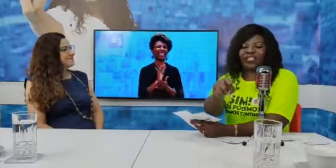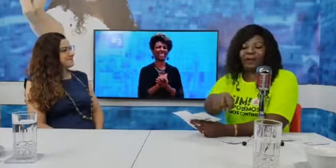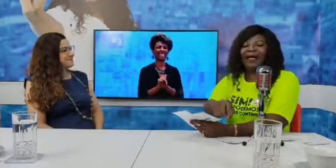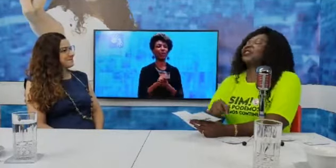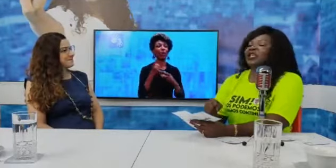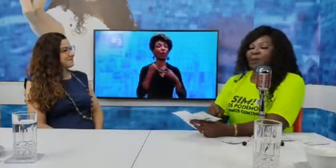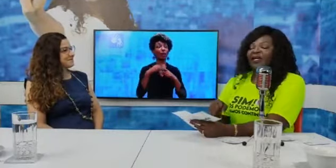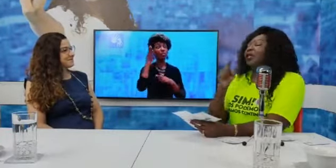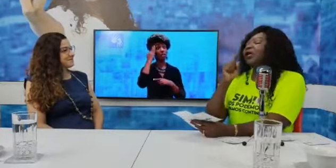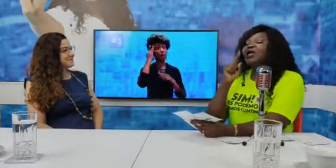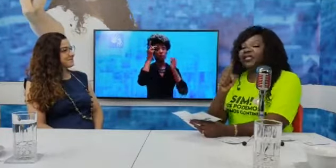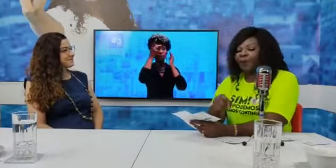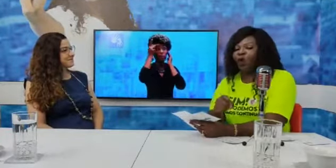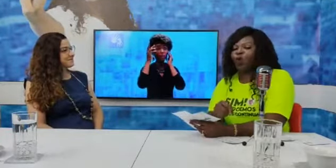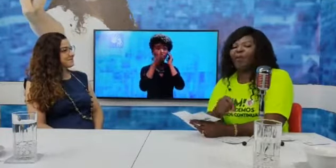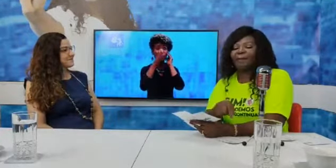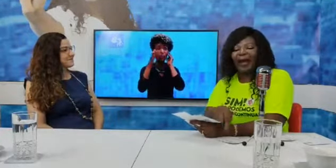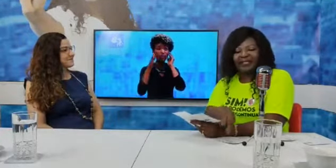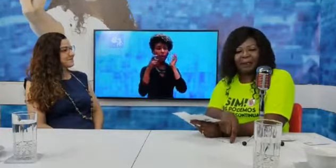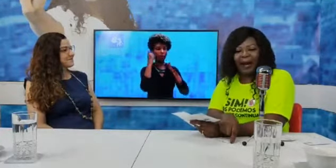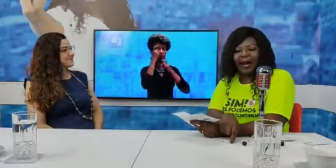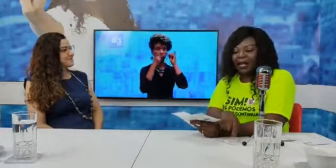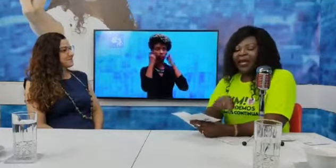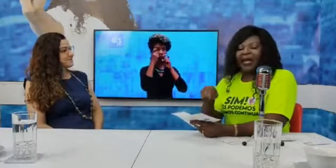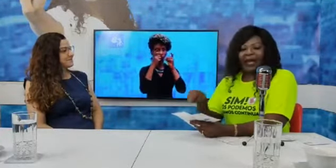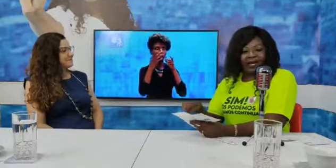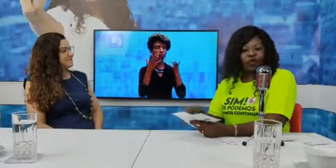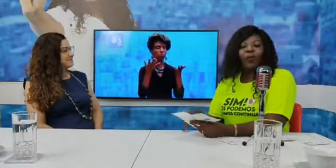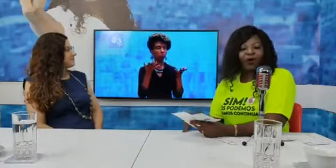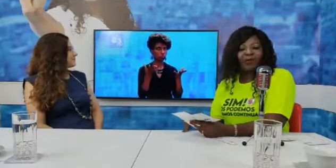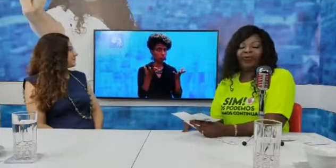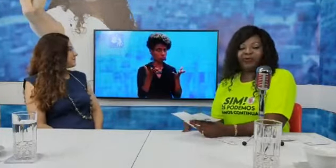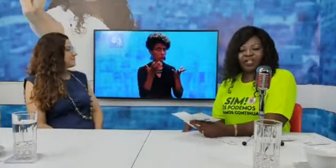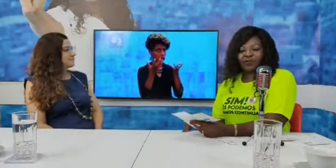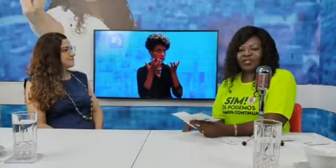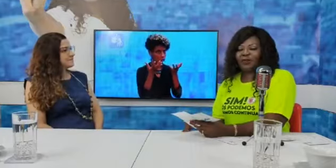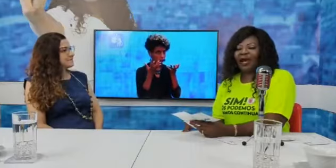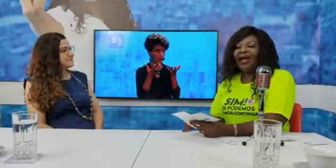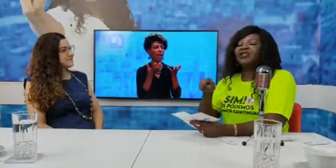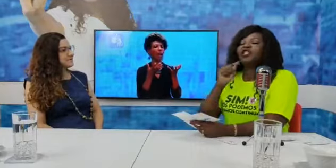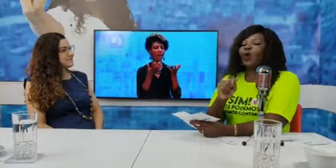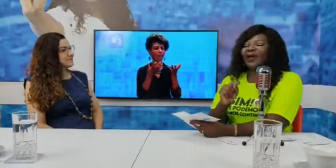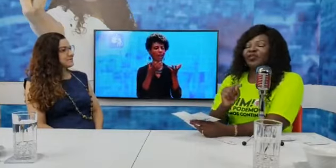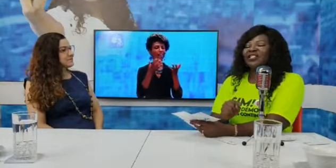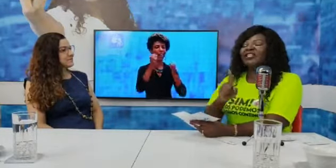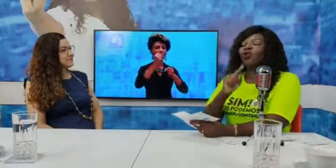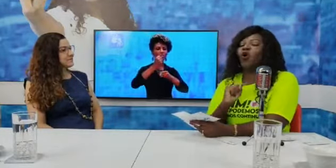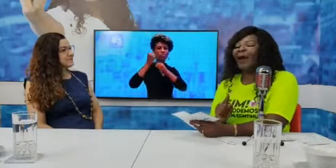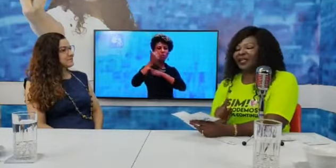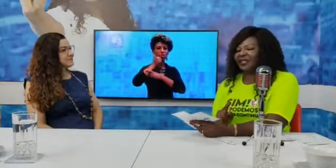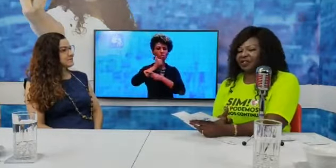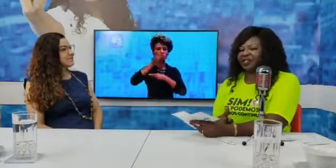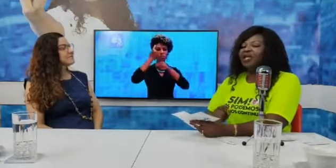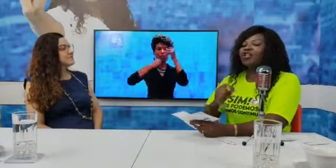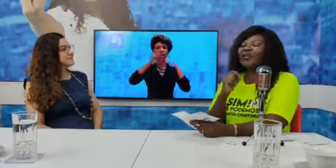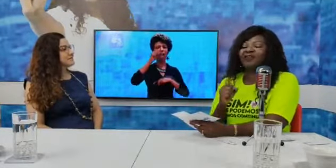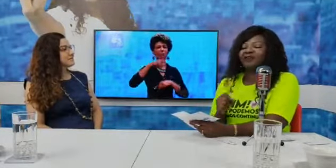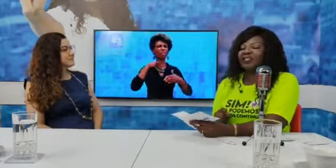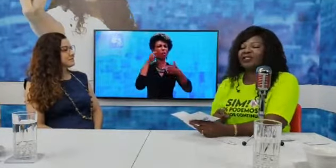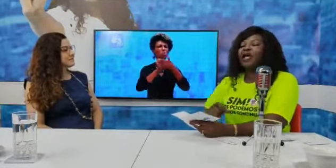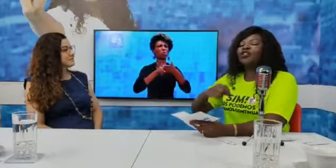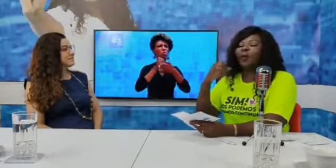pessoas que se preocupam em participar do programa Forte por Ser Mulher, são pessoas que são combatentes,